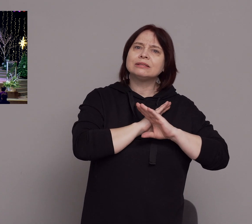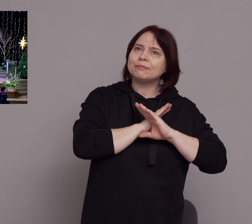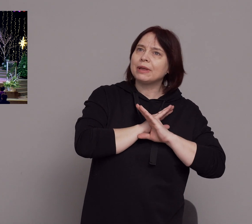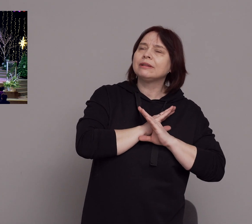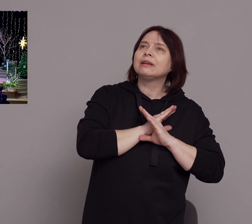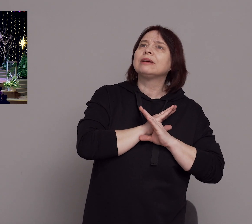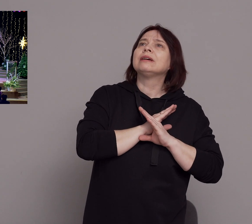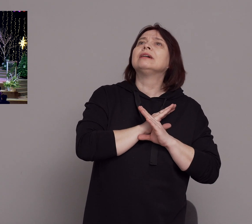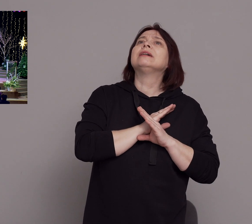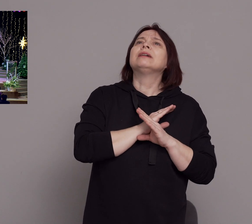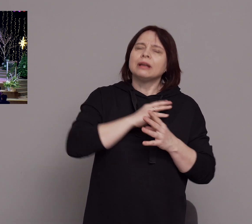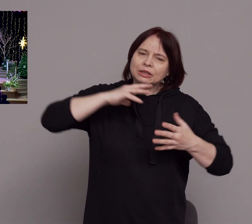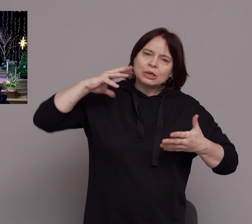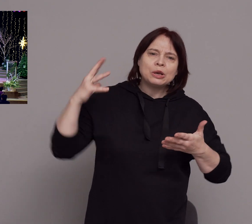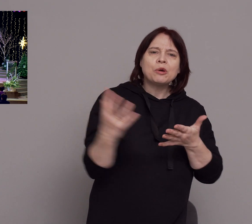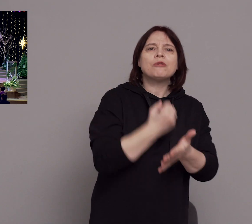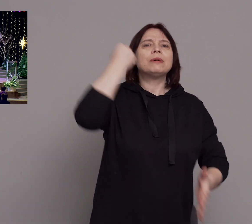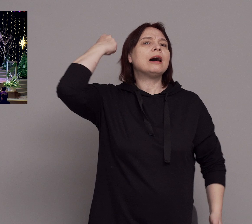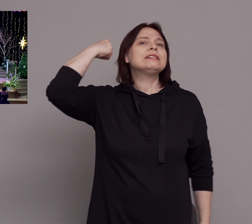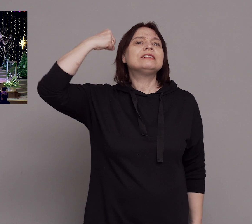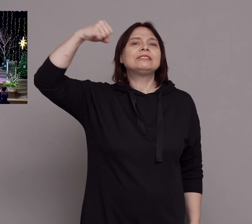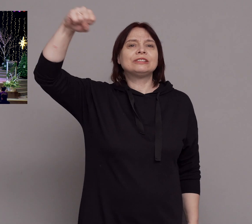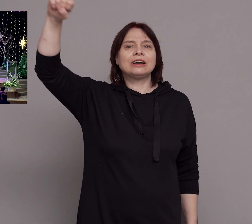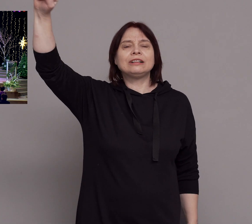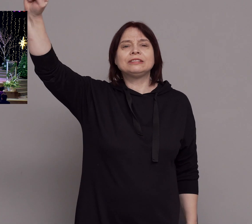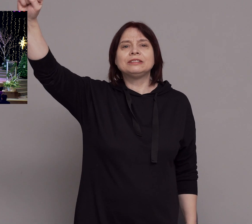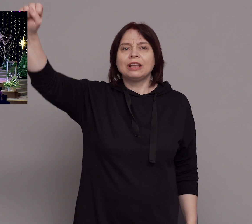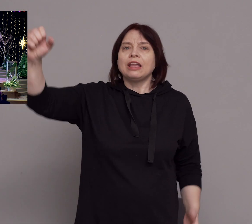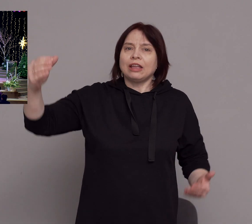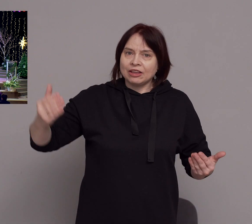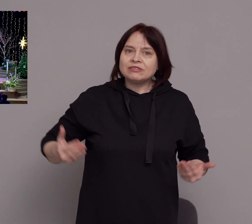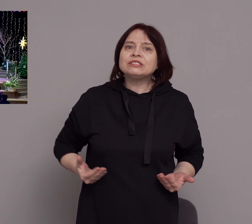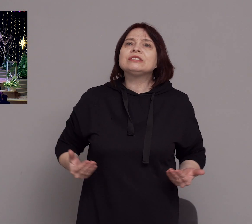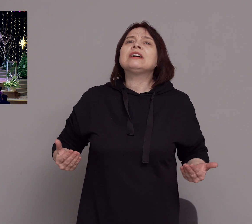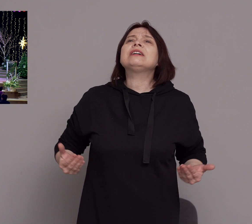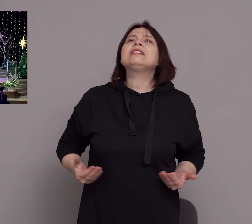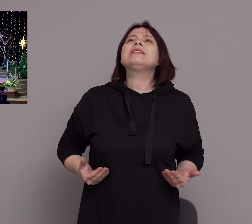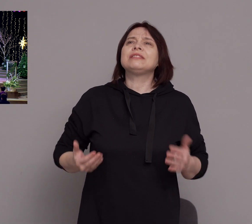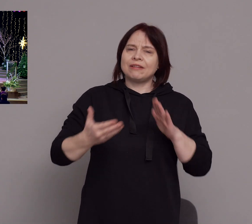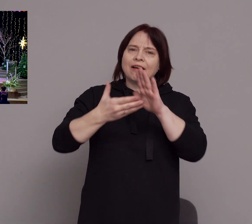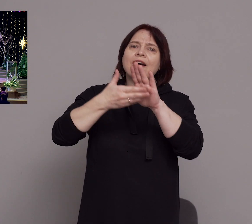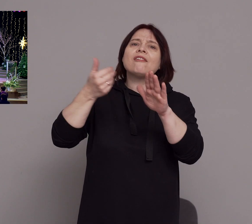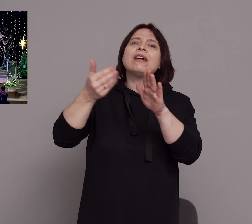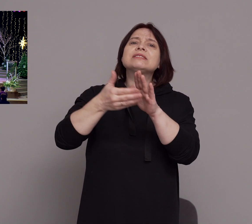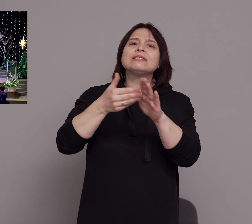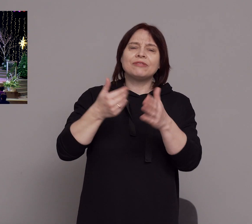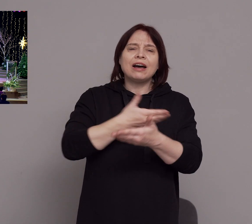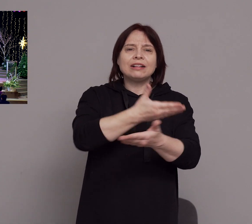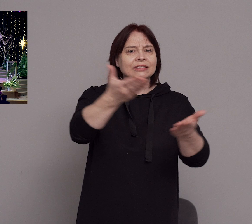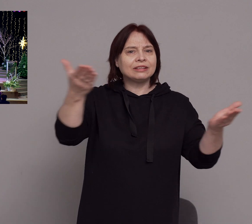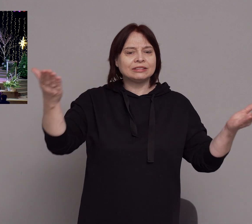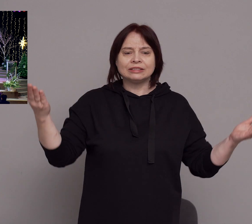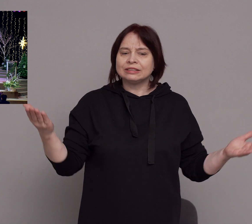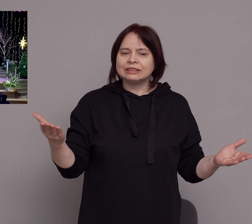смерть. Триумф одержал ты, и к жизни восстал вновь.